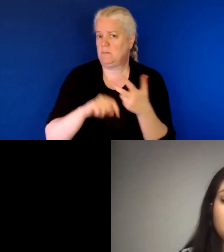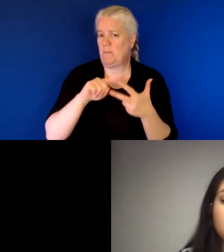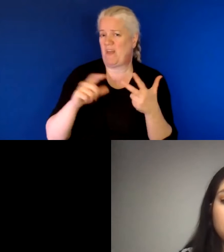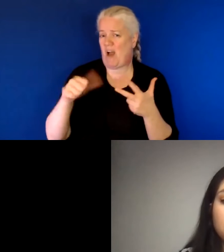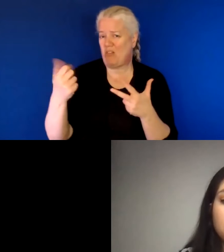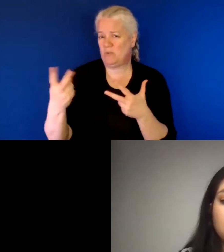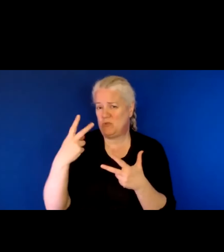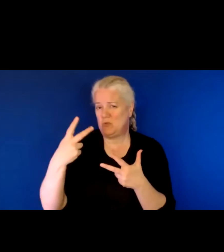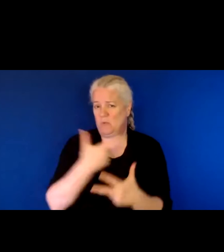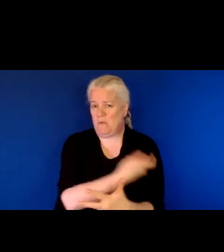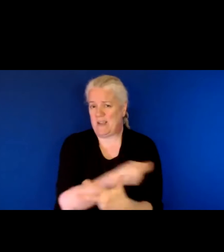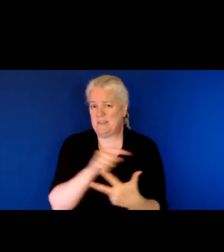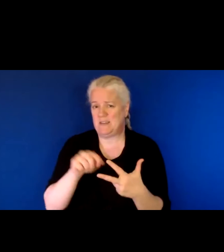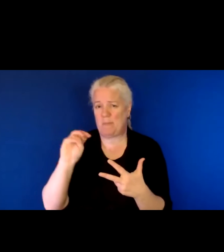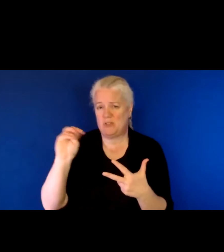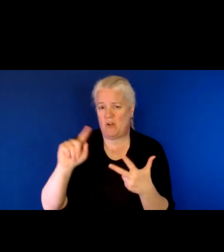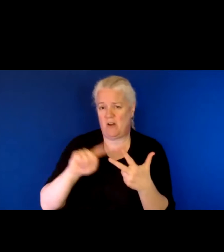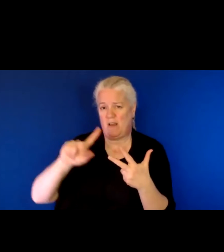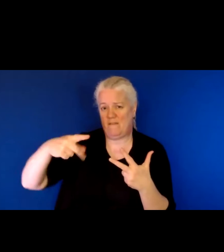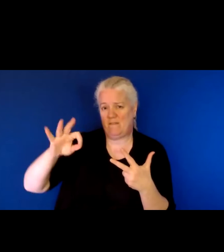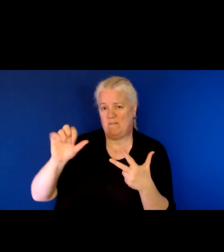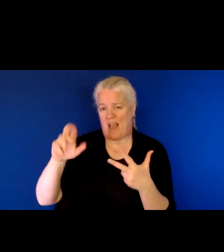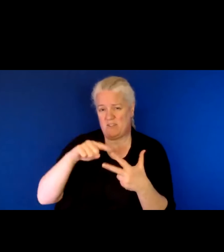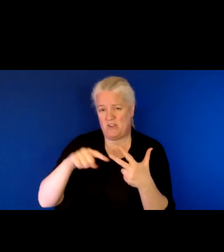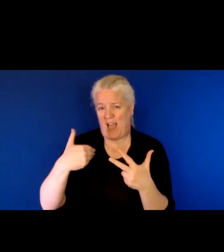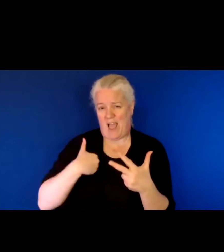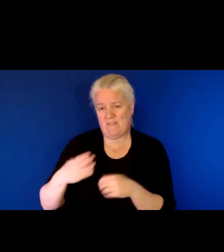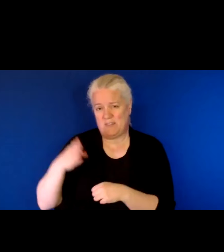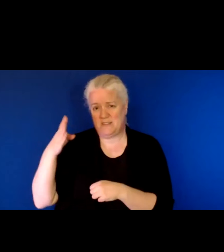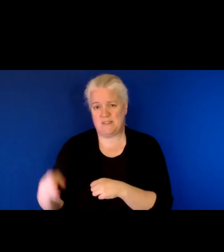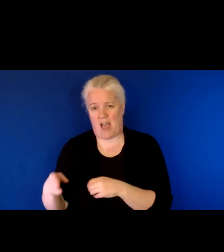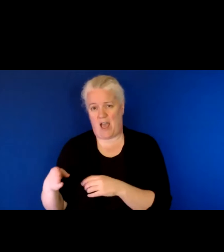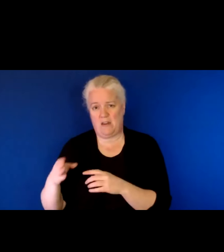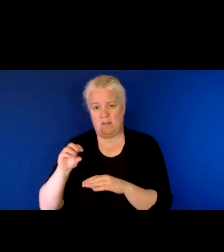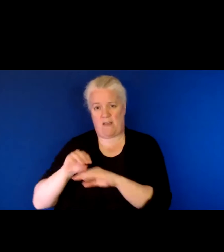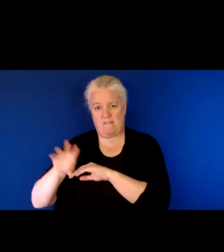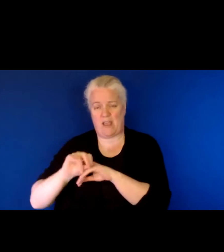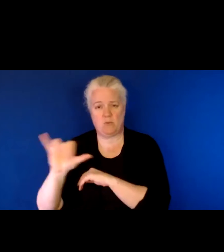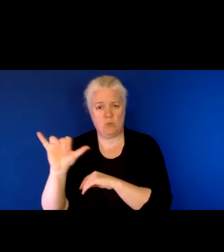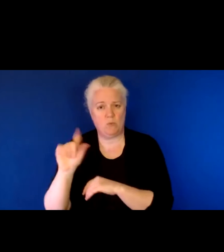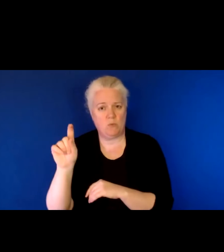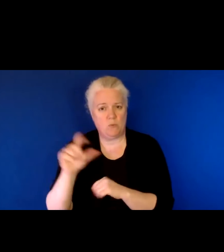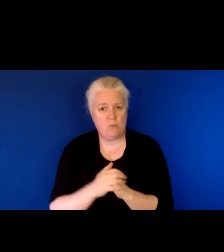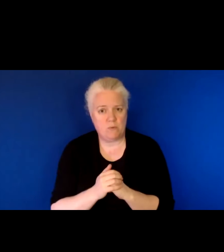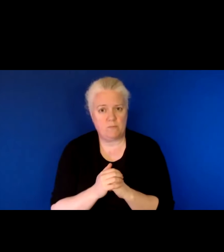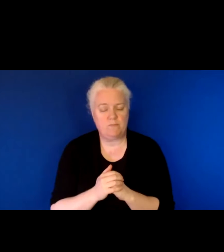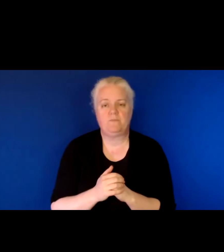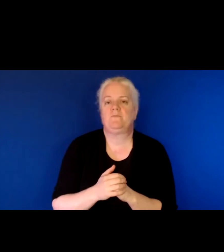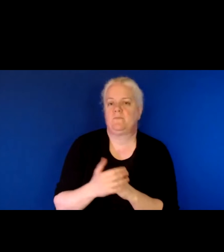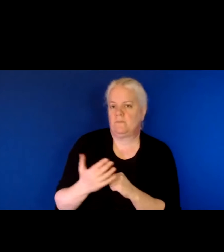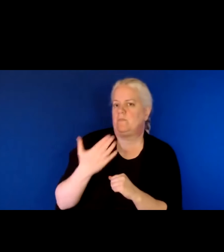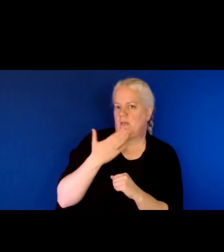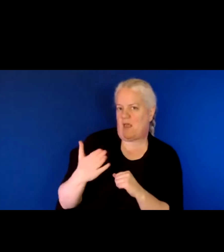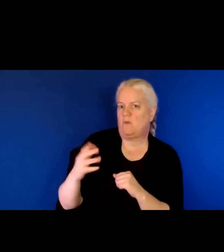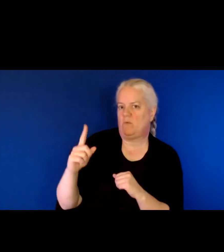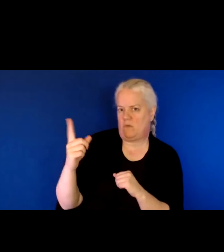疫苗以前有一个凝血的一个效应但是我们到底应